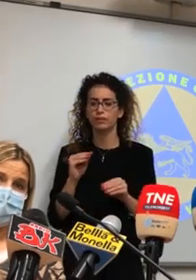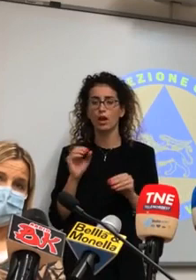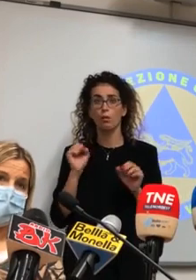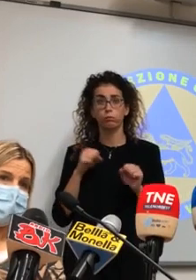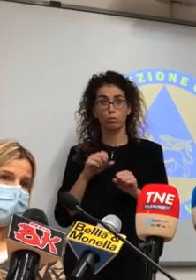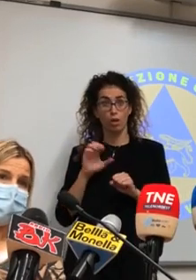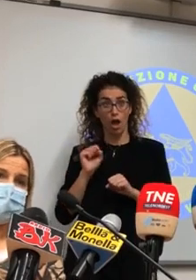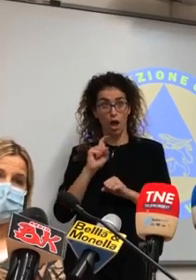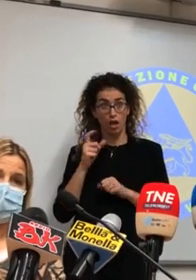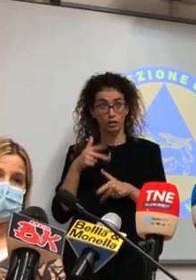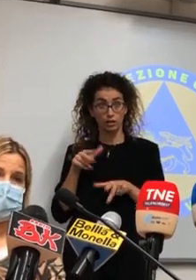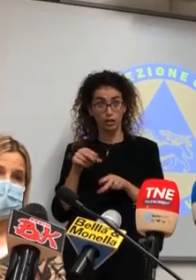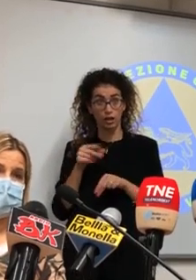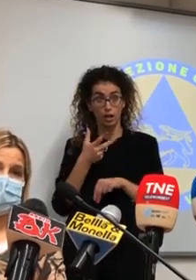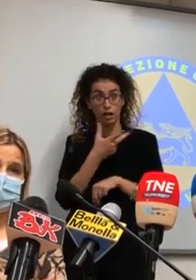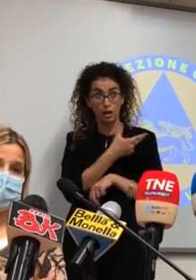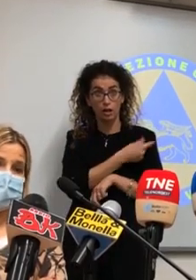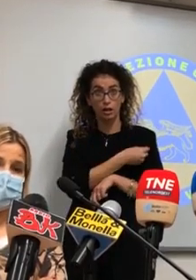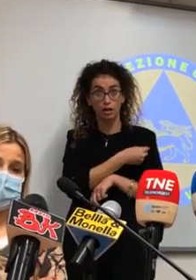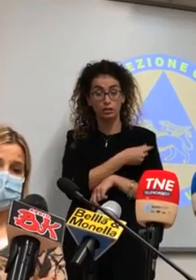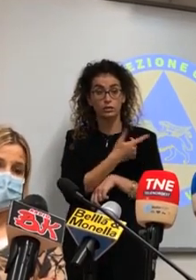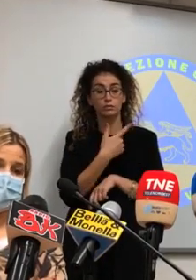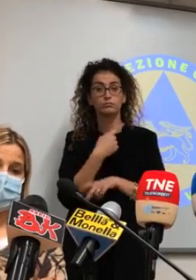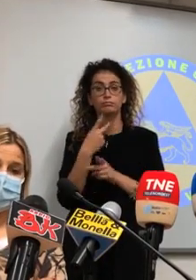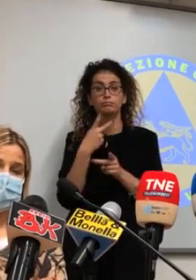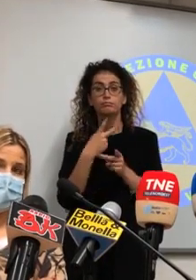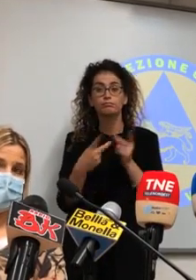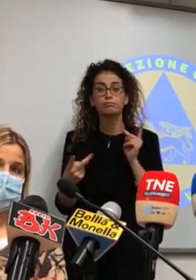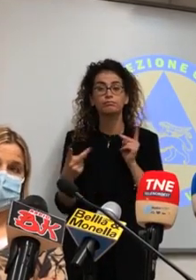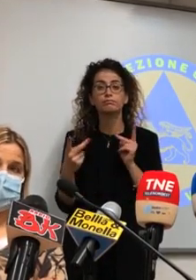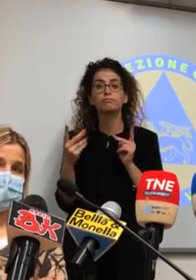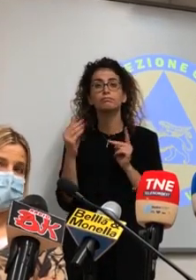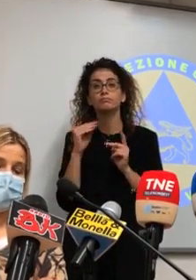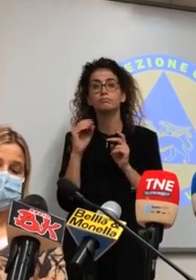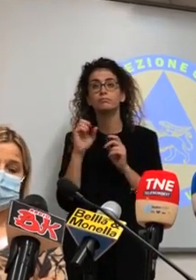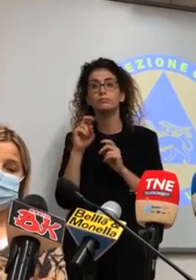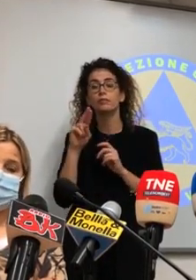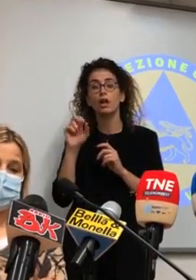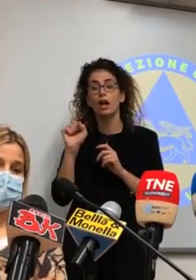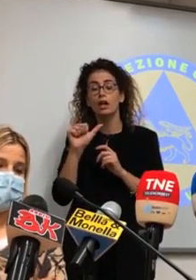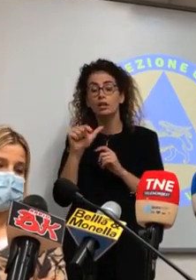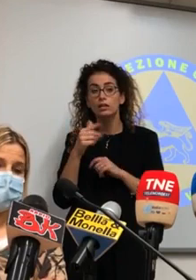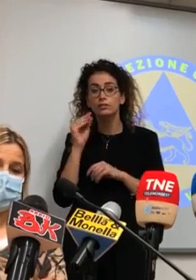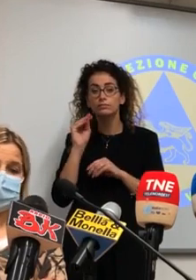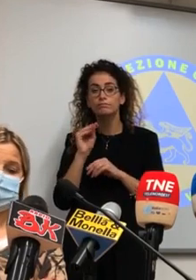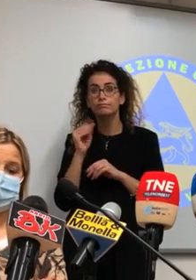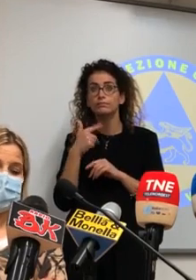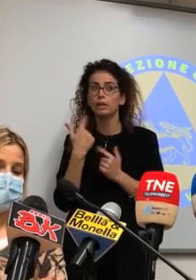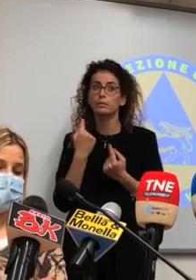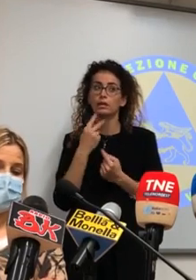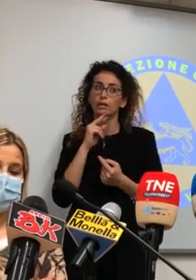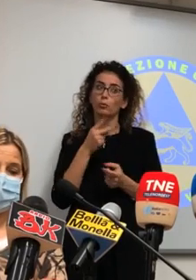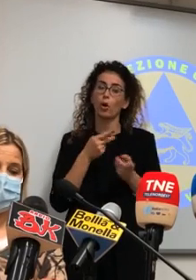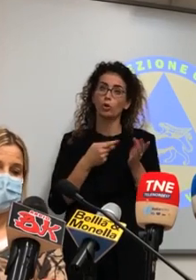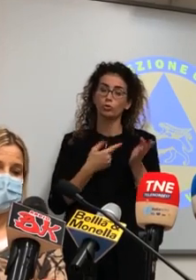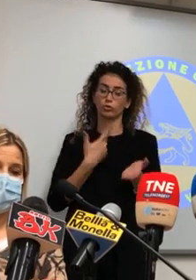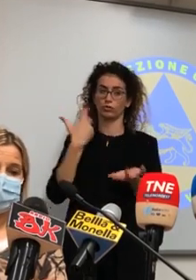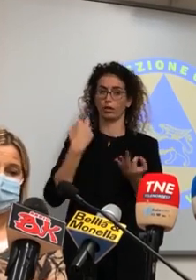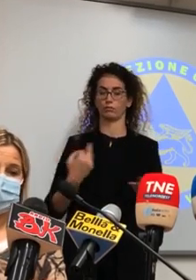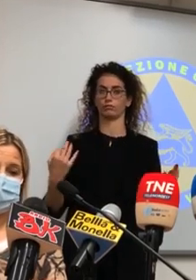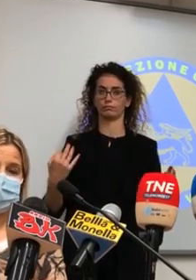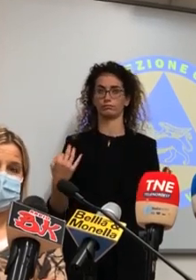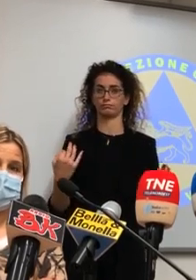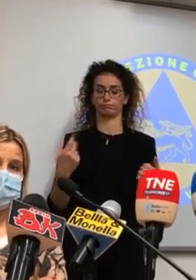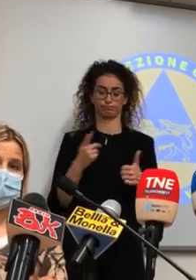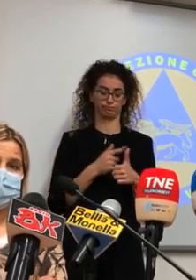fare AstraZeneca? Noi abbiamo provato anche a chiedere all'ASL, però attendevamo con una sua risposta ufficiale. Poi